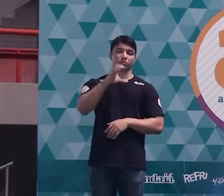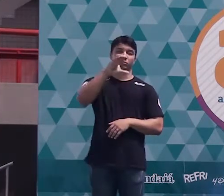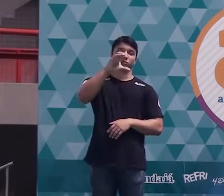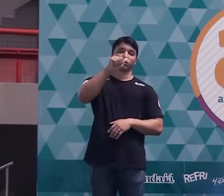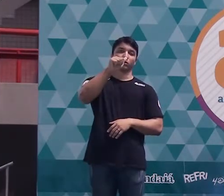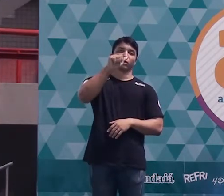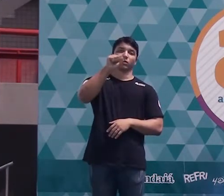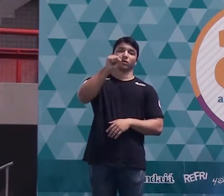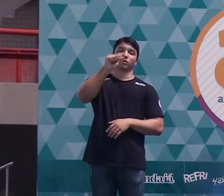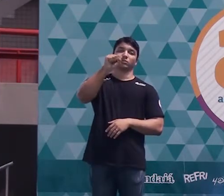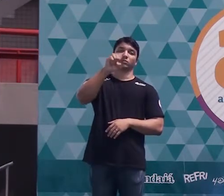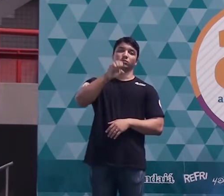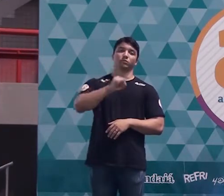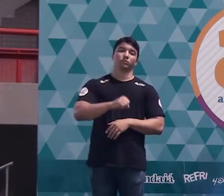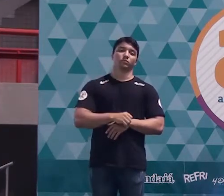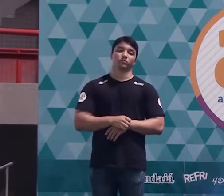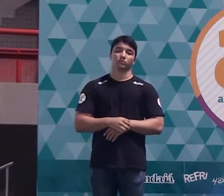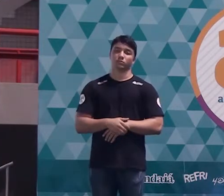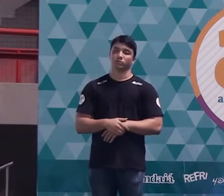casas.